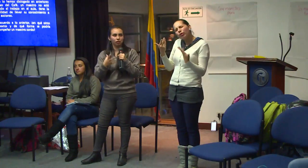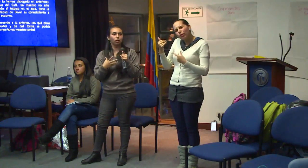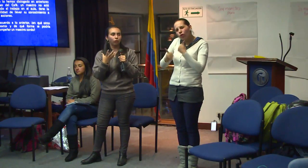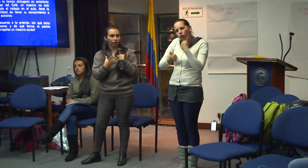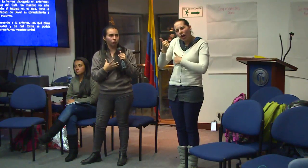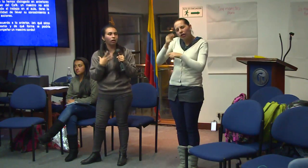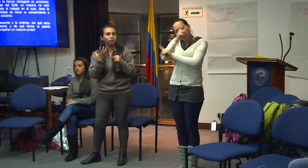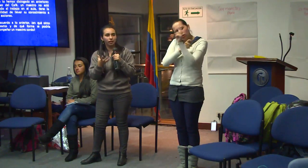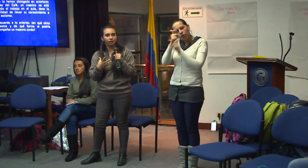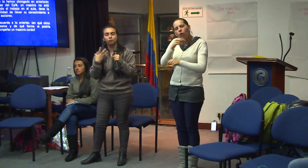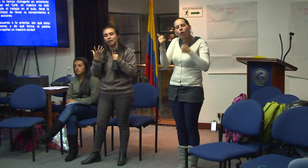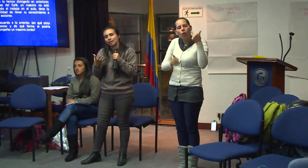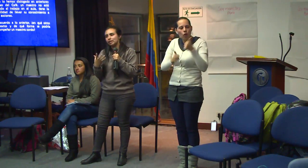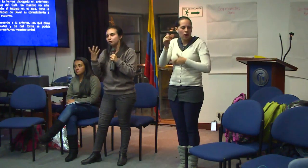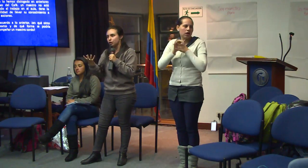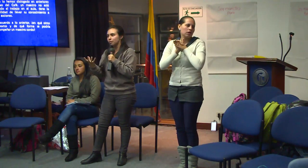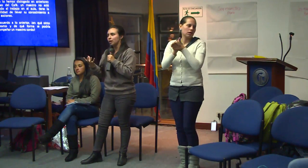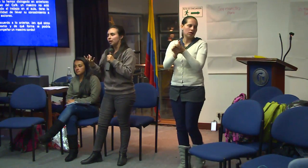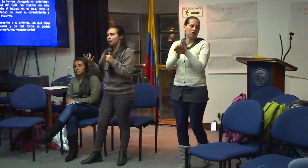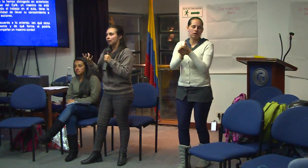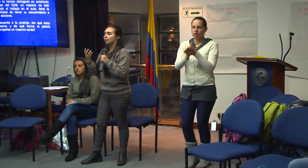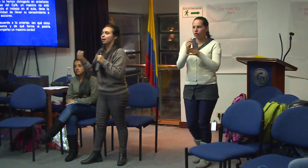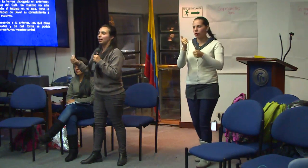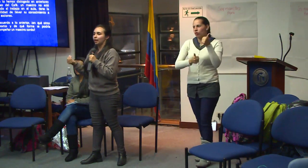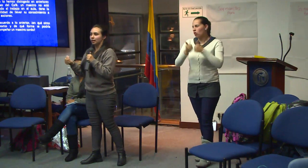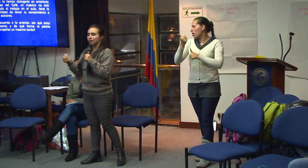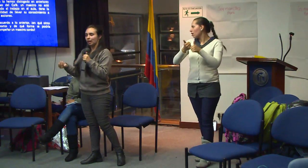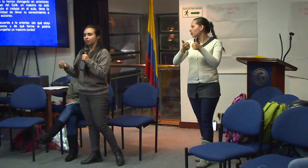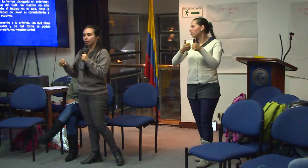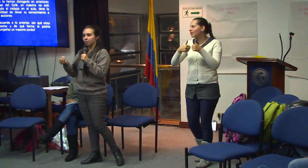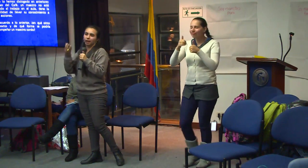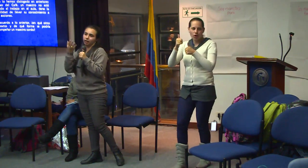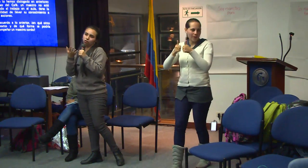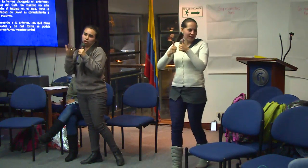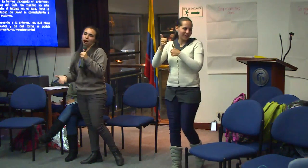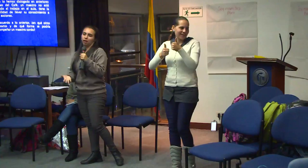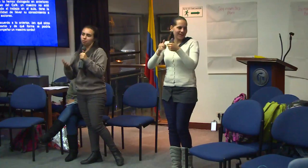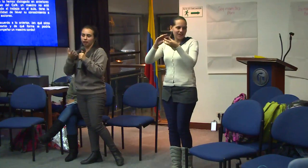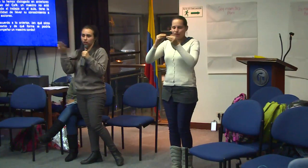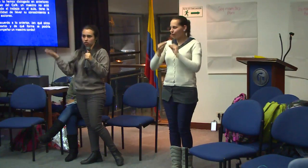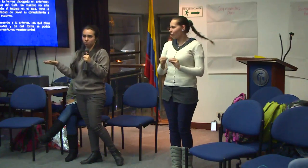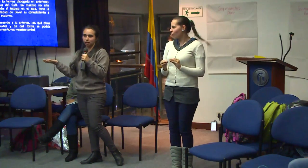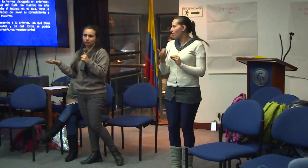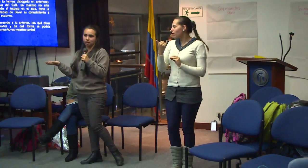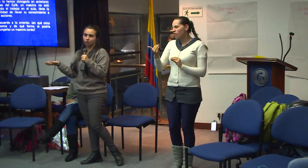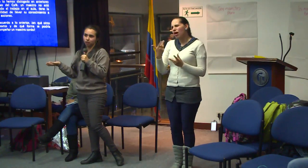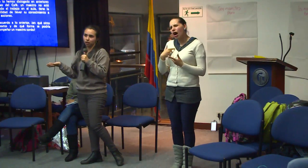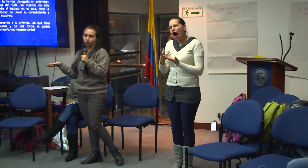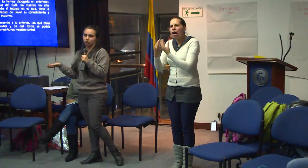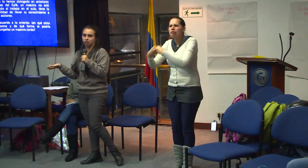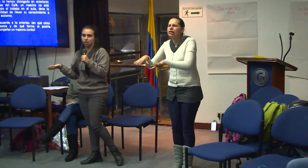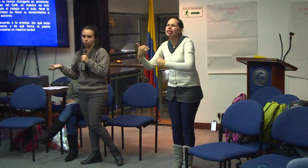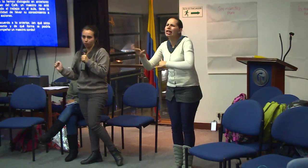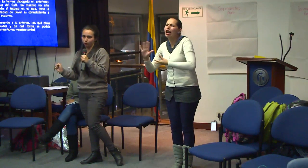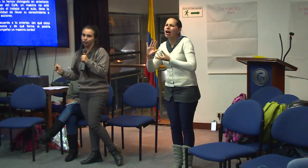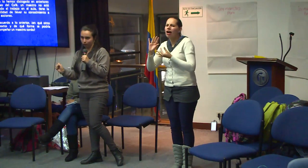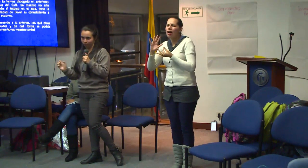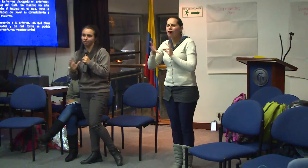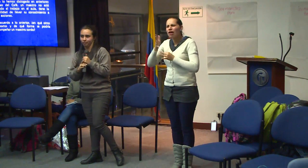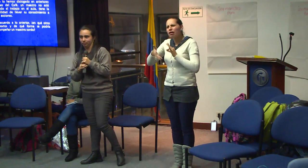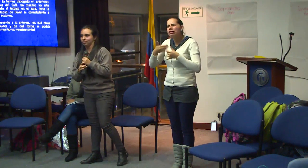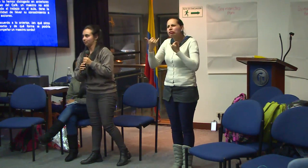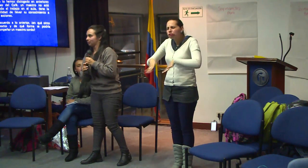esas metodologías, cuál va a ser esa forma de manejar este café para que no se caiga, para que no se pierda este espacio que nosotras estamos